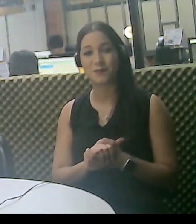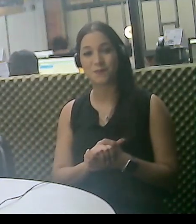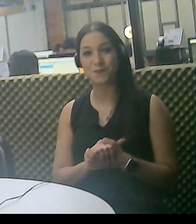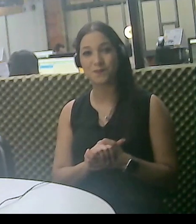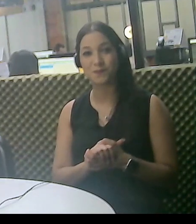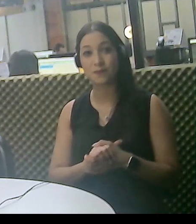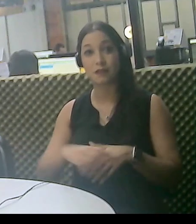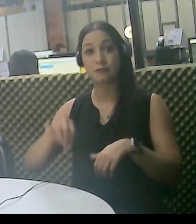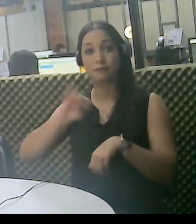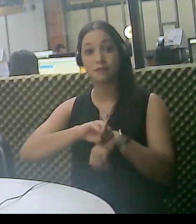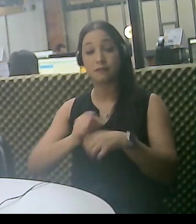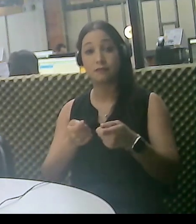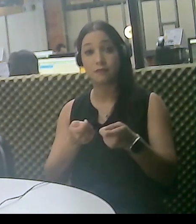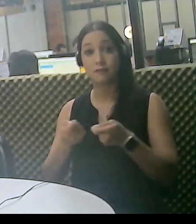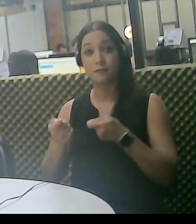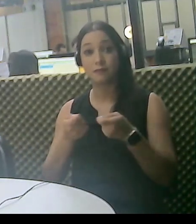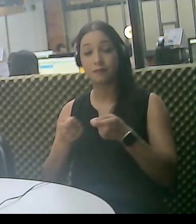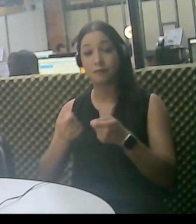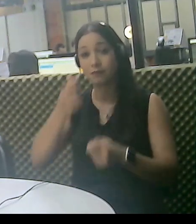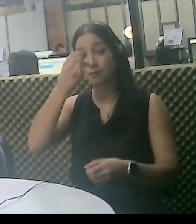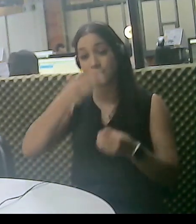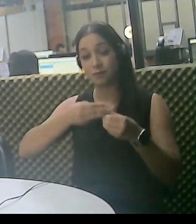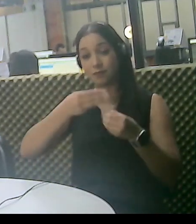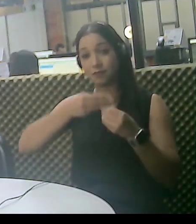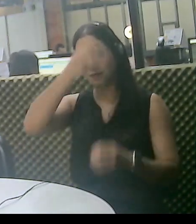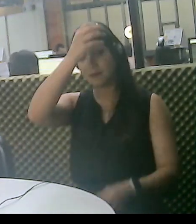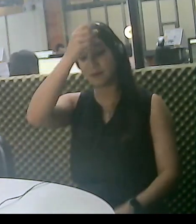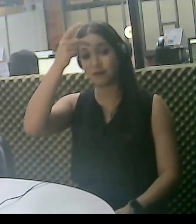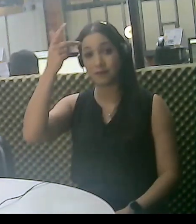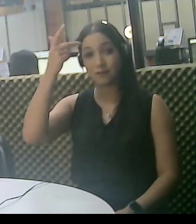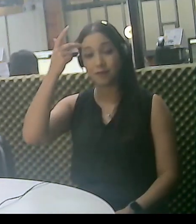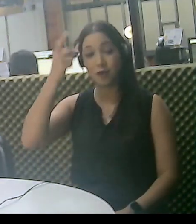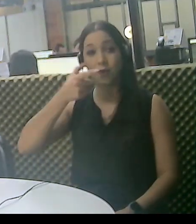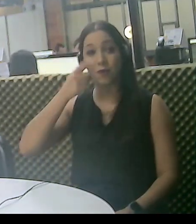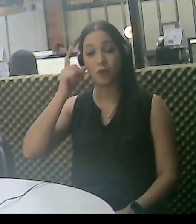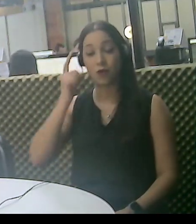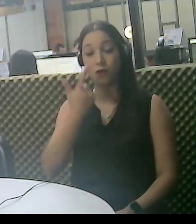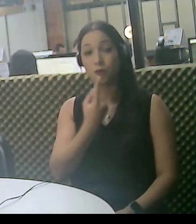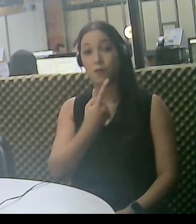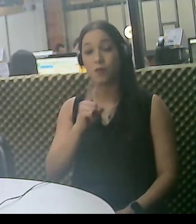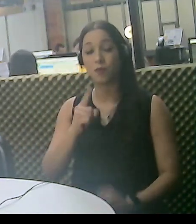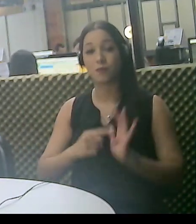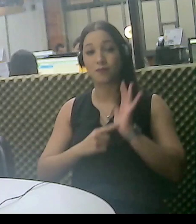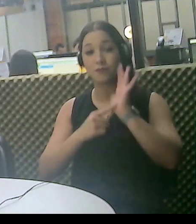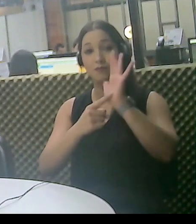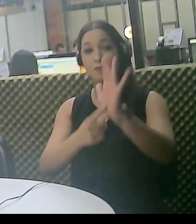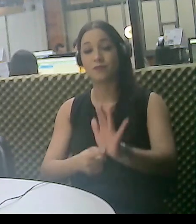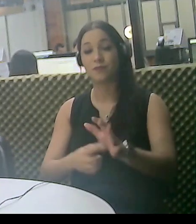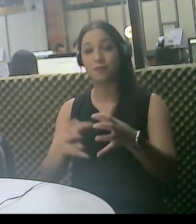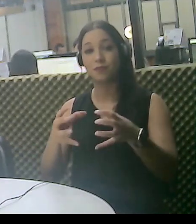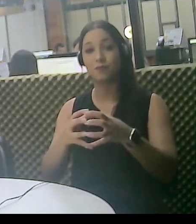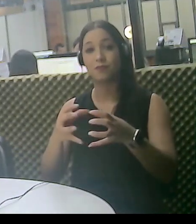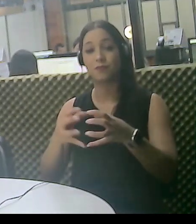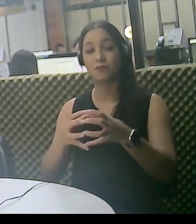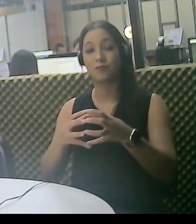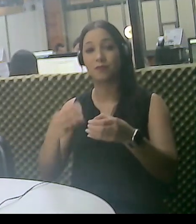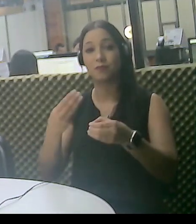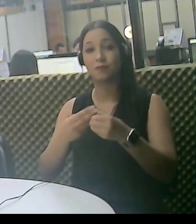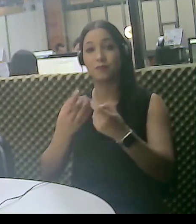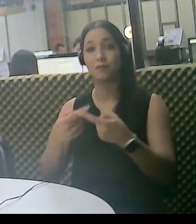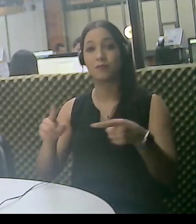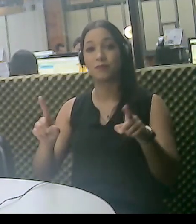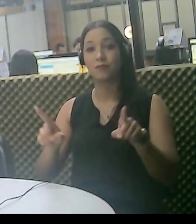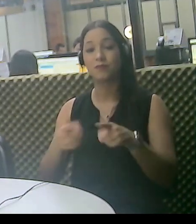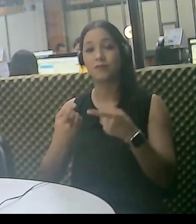O Centro Administrativo Municipal foi cenário da última apresentação de 2022 da nossa Banda Municipal. O